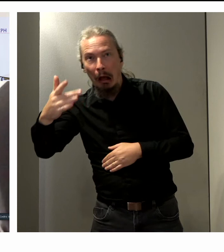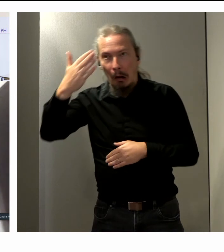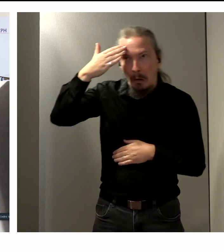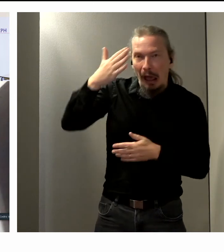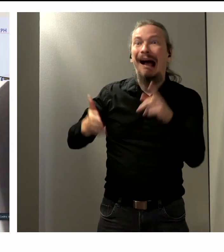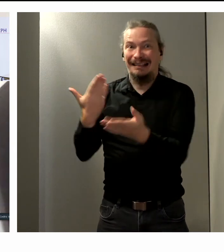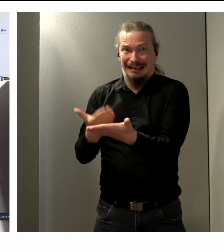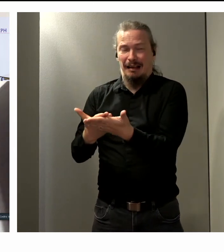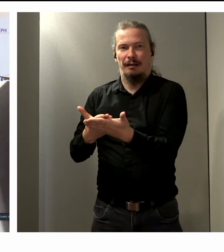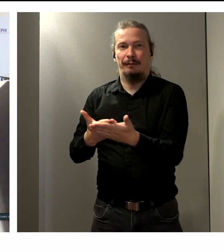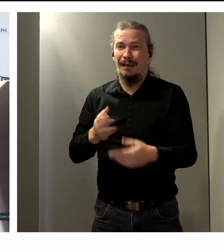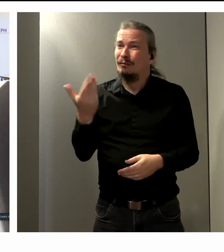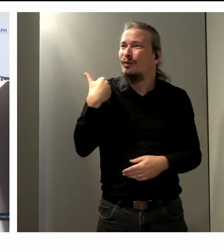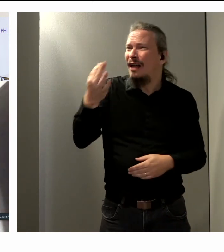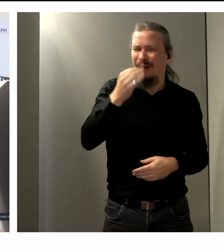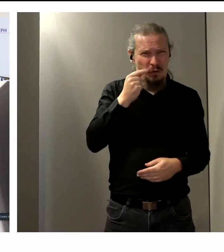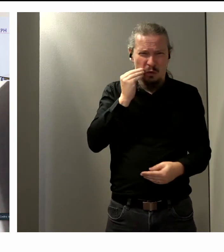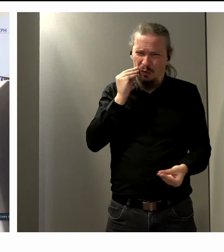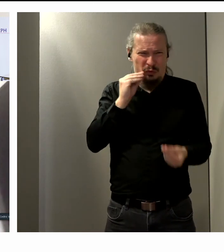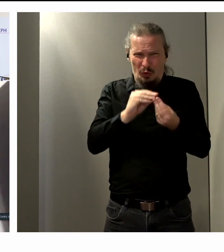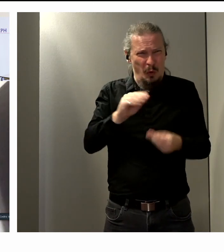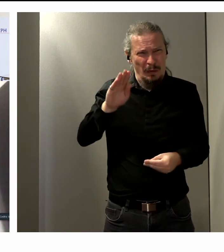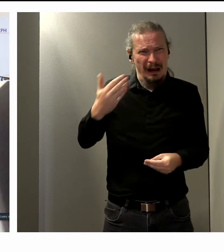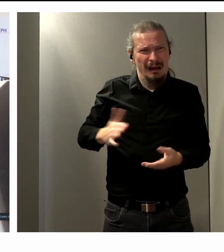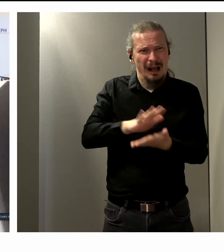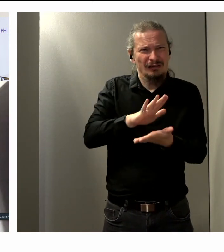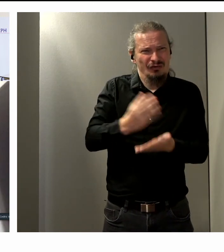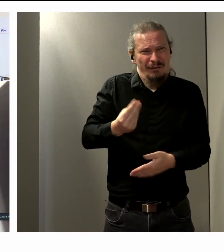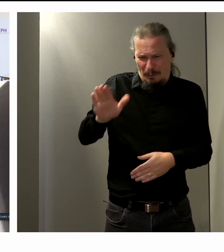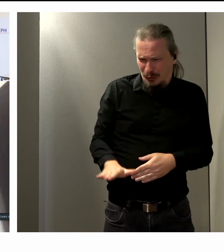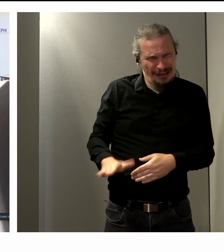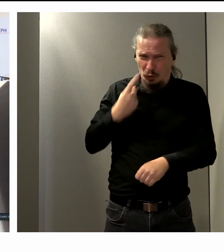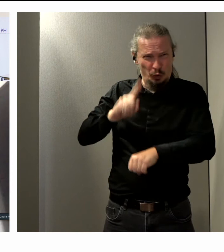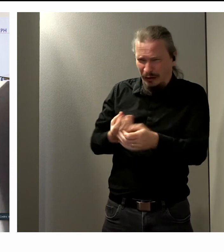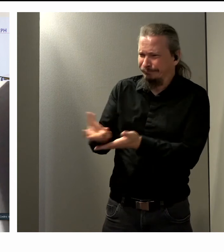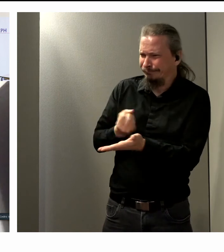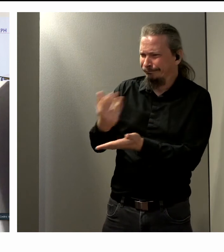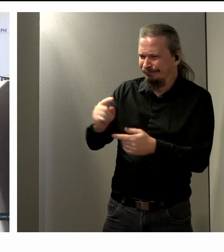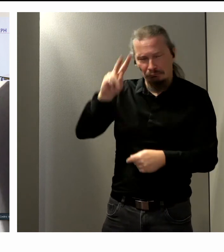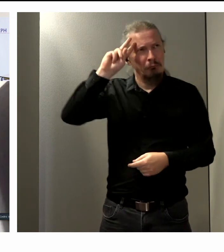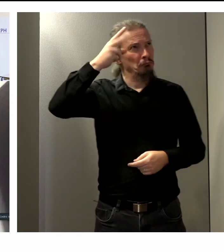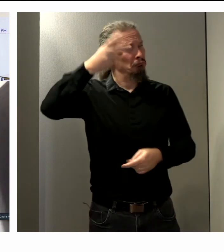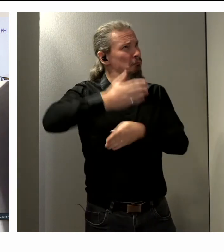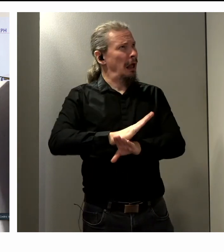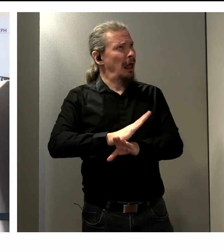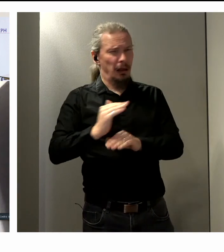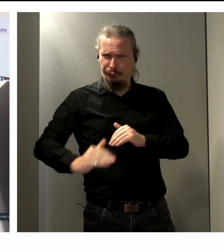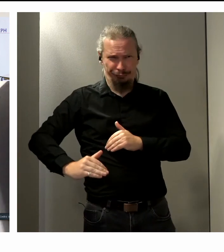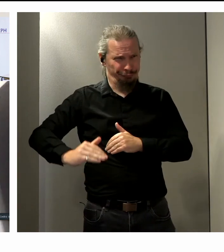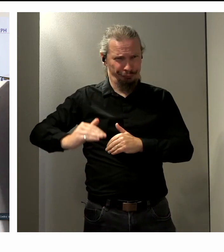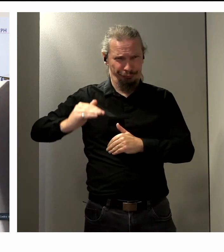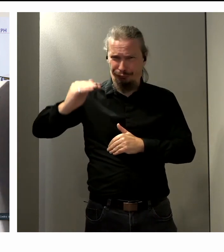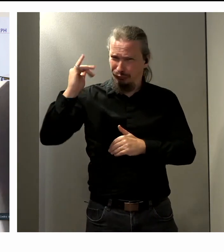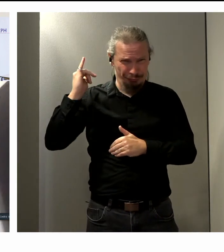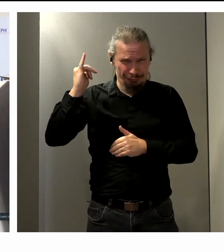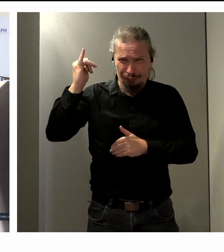début en disant dès le plus jeune âge, il faut être accoutumé à travers les camarades de classe. Et c'est quelque chose qui doit continuer sans arrêt